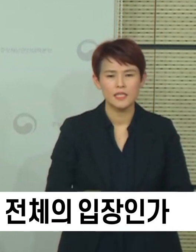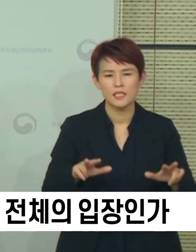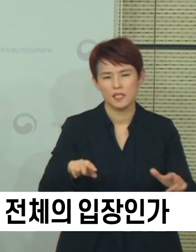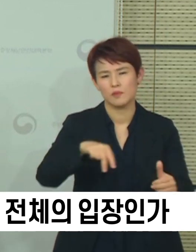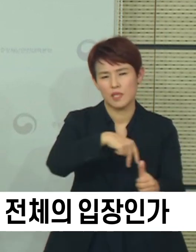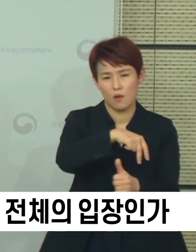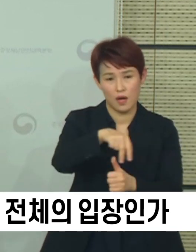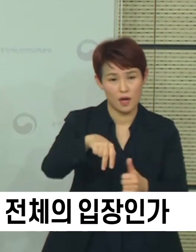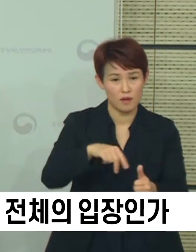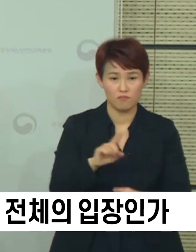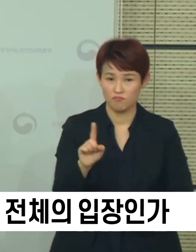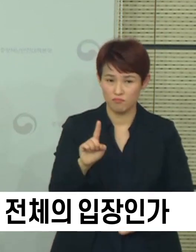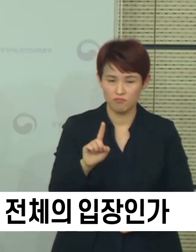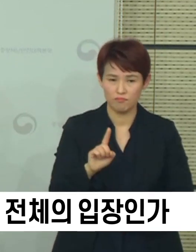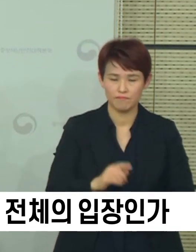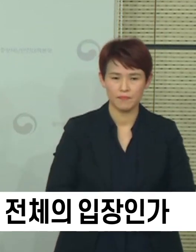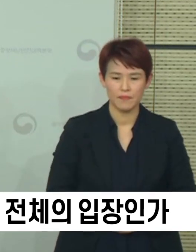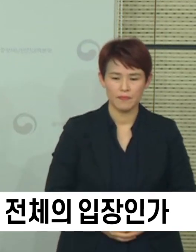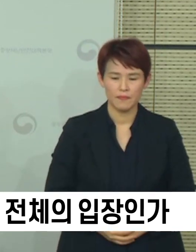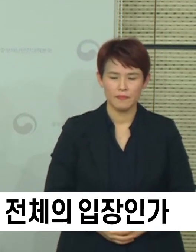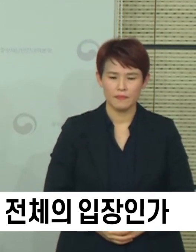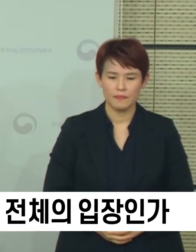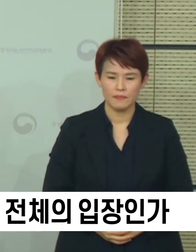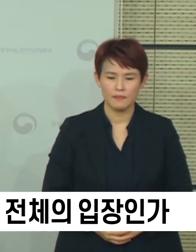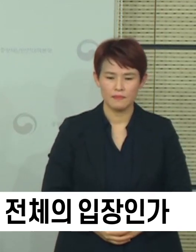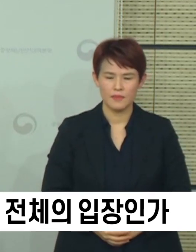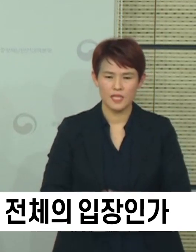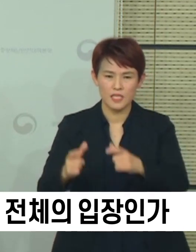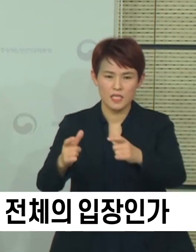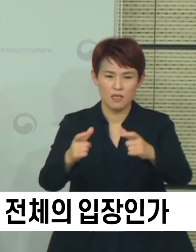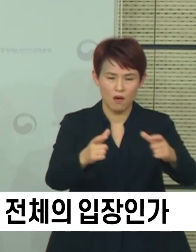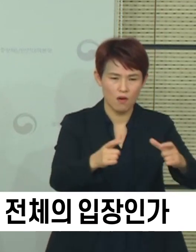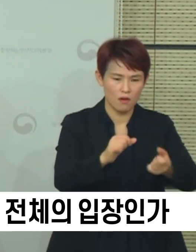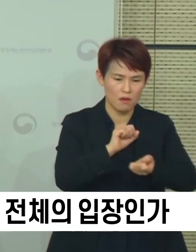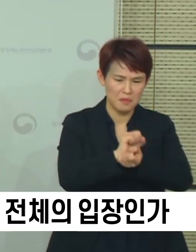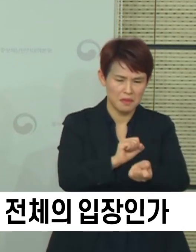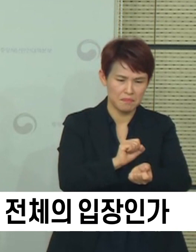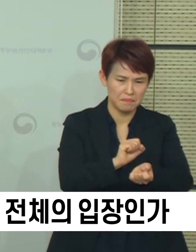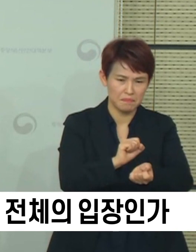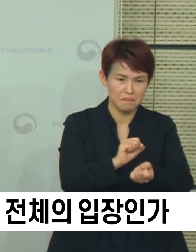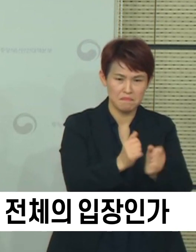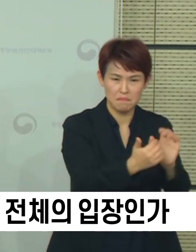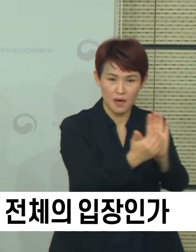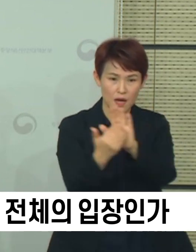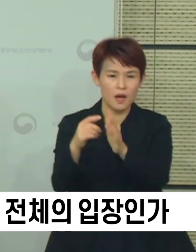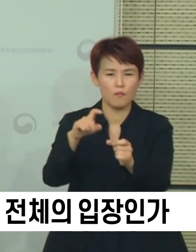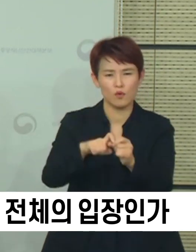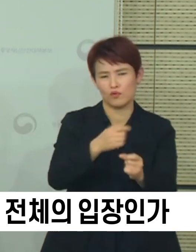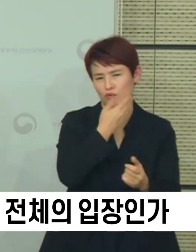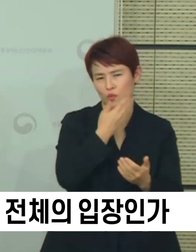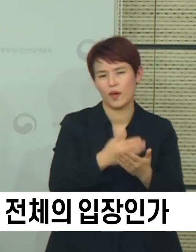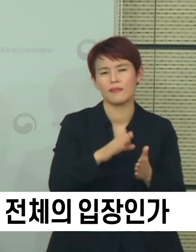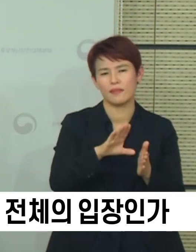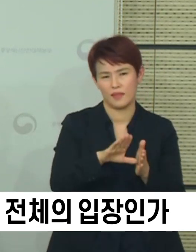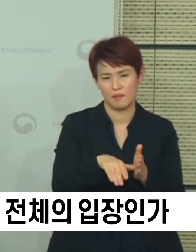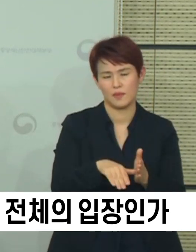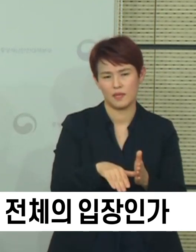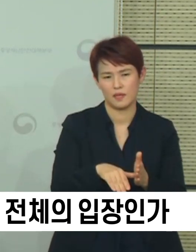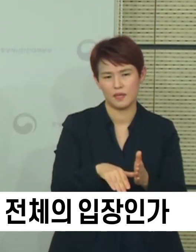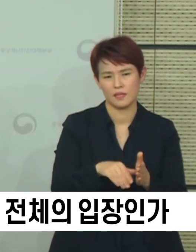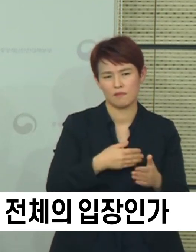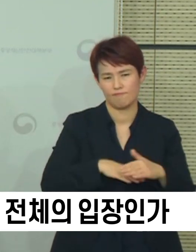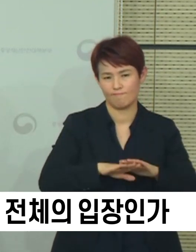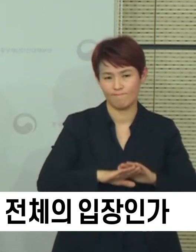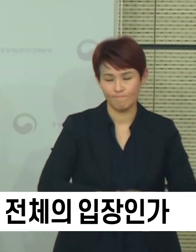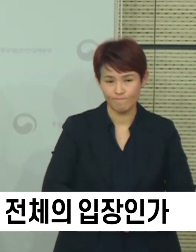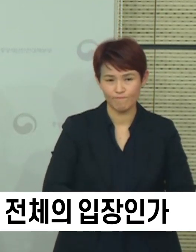시기가 지금 이 시기가 우리가 지역사회의 전파 차단을 위해서 매우 중요한 시기라는 점을 염두에